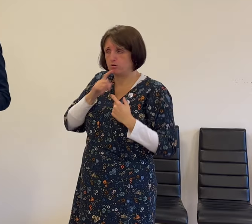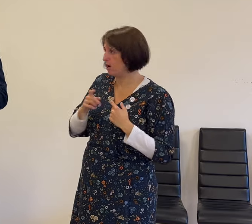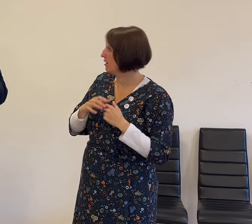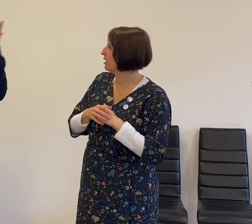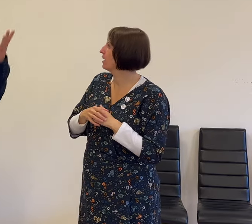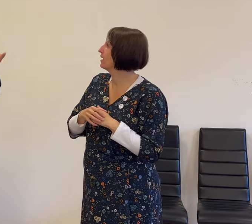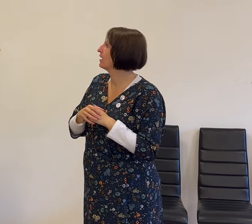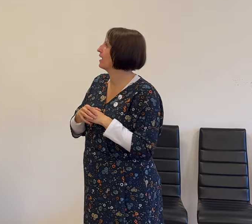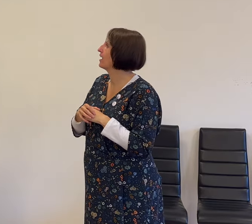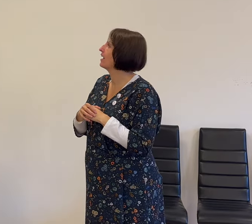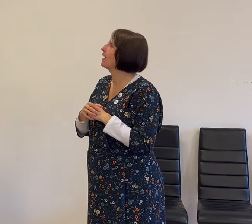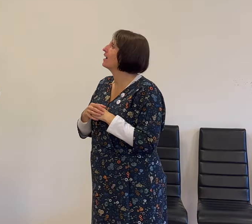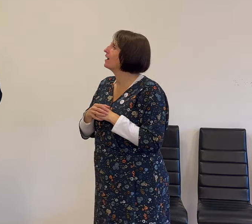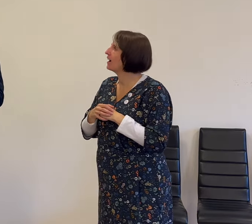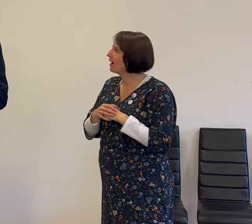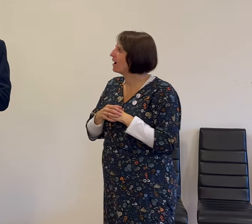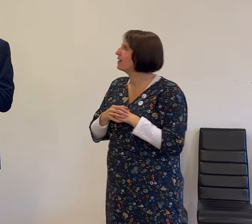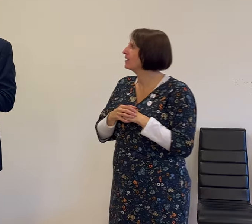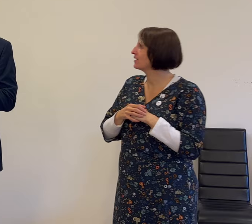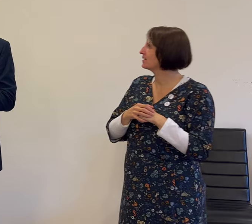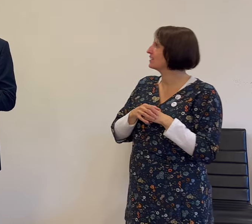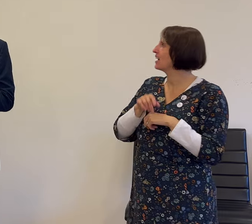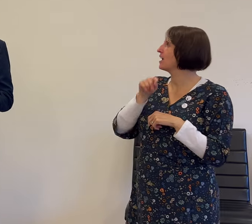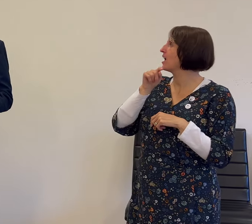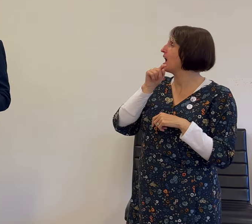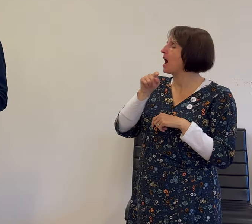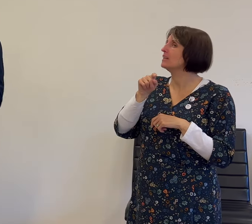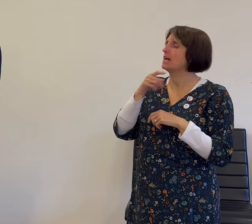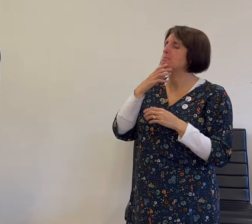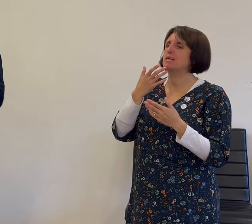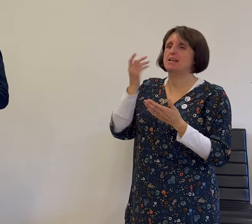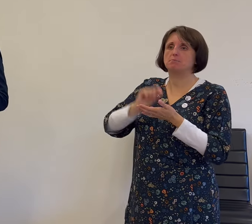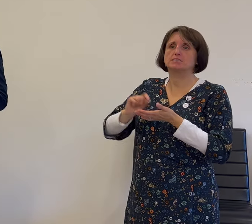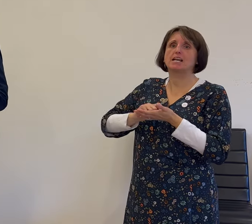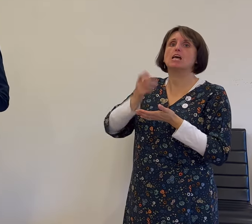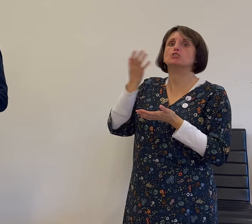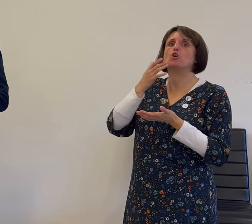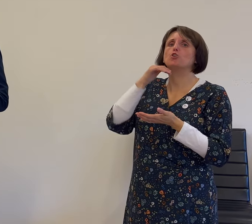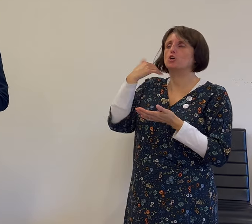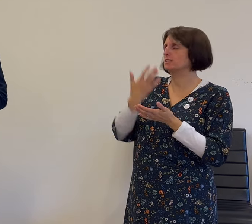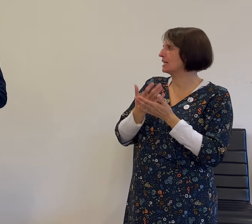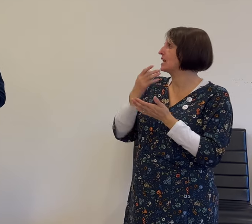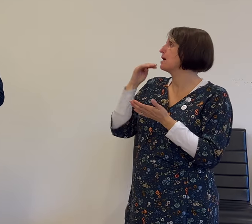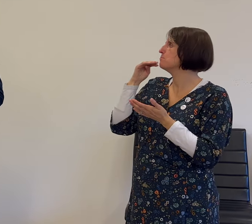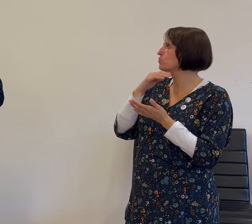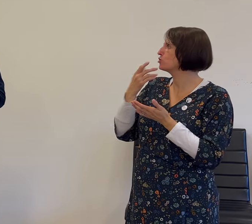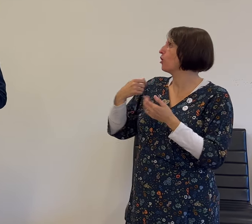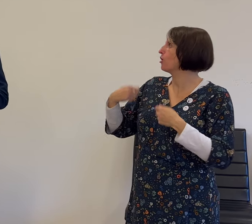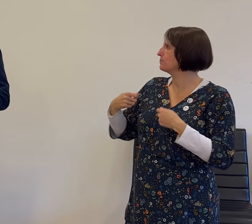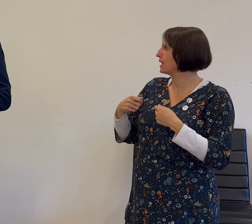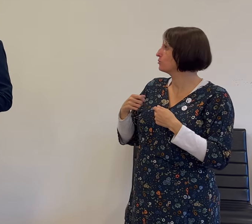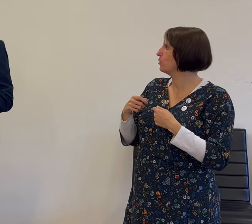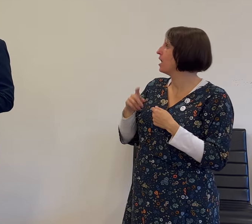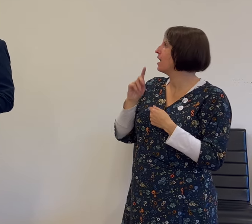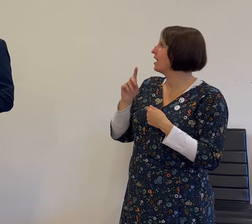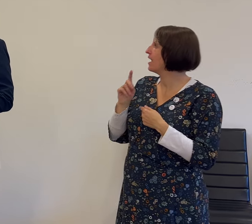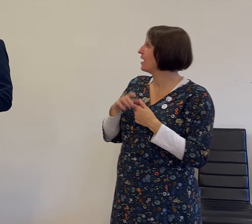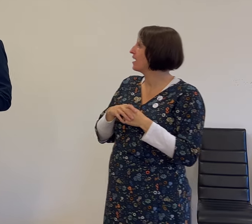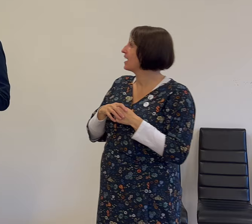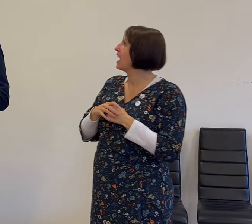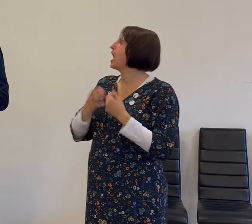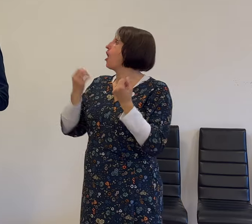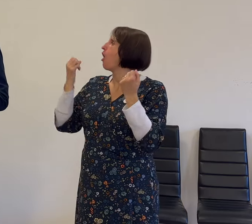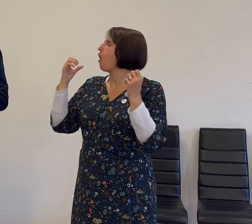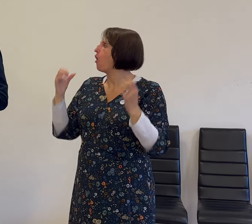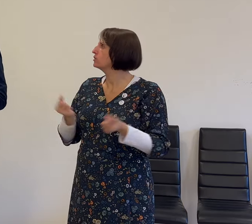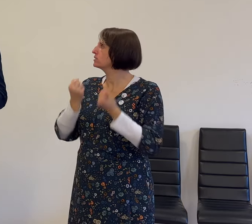Takže tady velká odměna, člověk by si řekl, aha, možná ta odměna zlomila Davida. Řekl si, no, tak princezna. A osvobození od